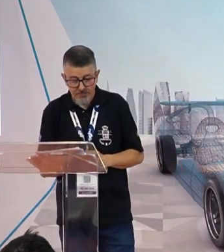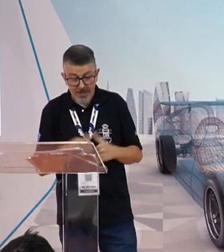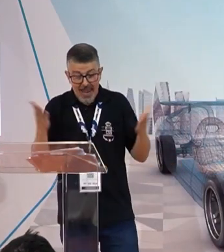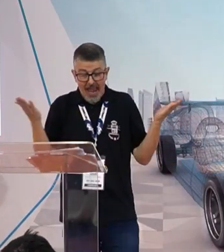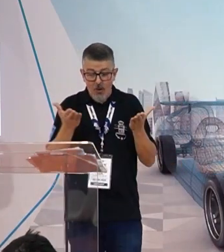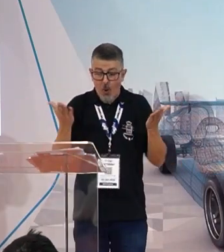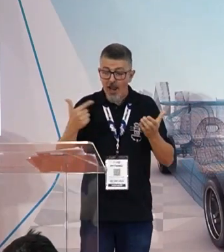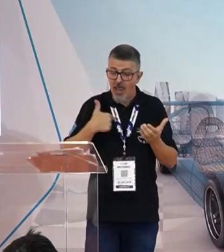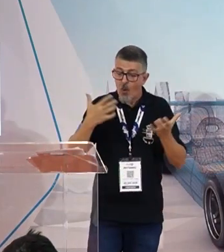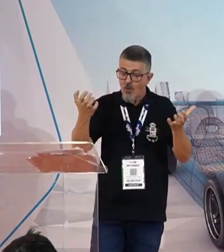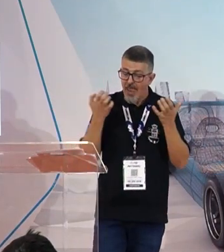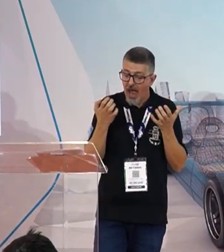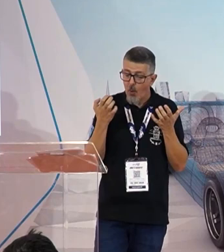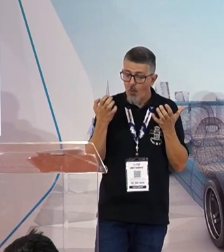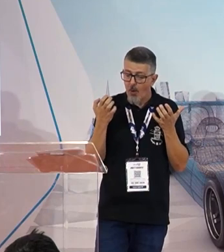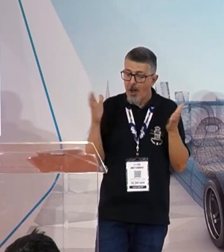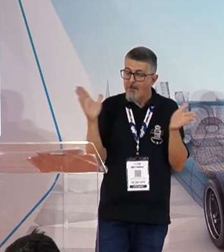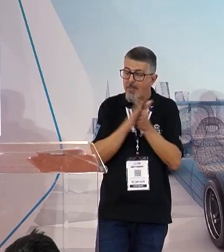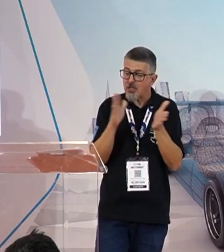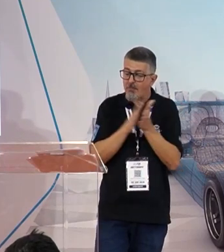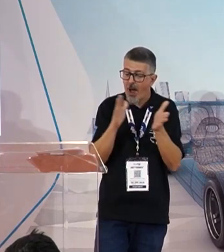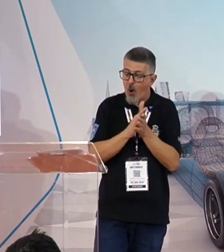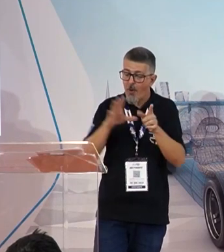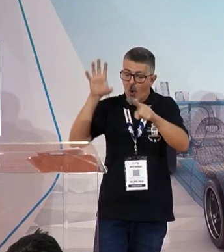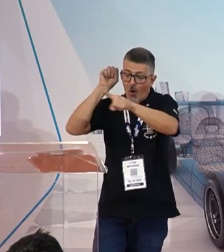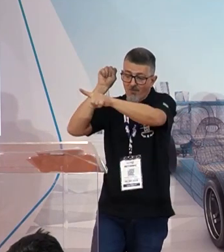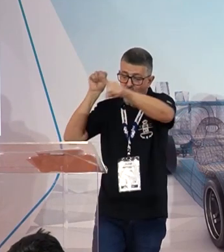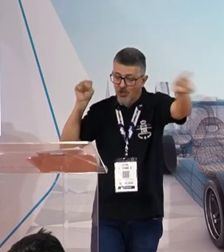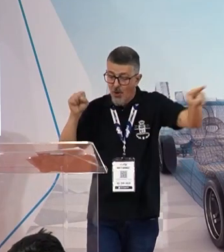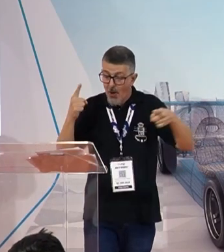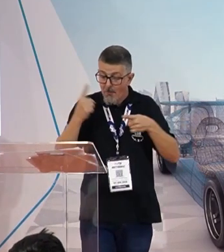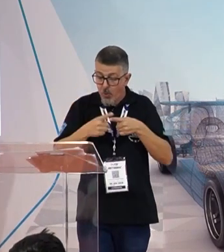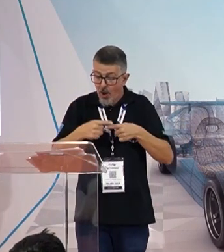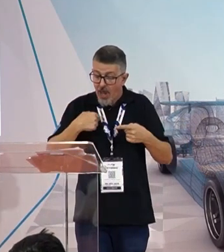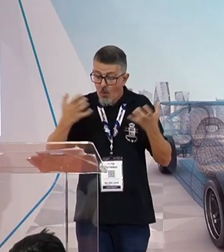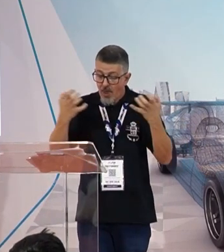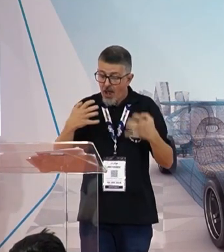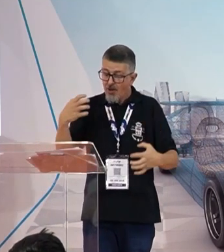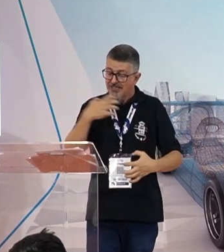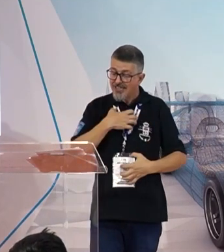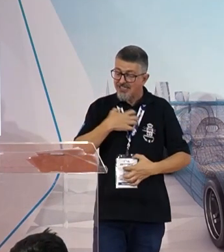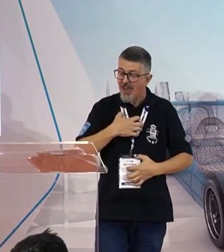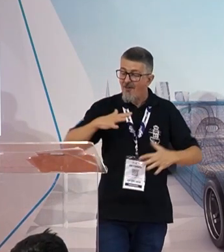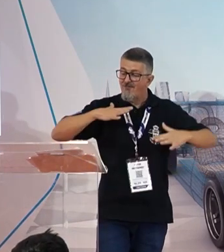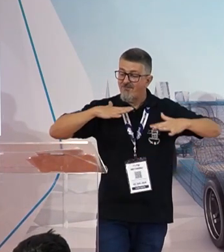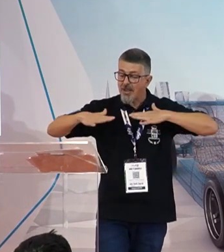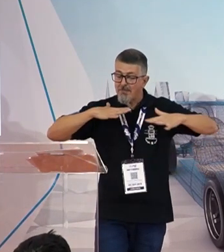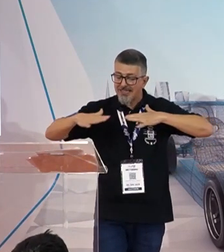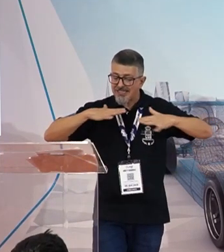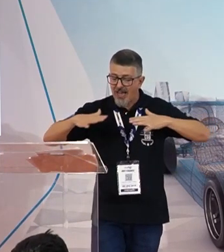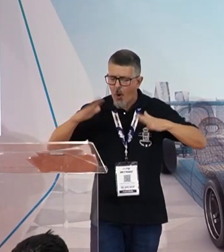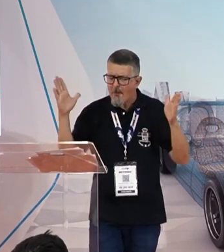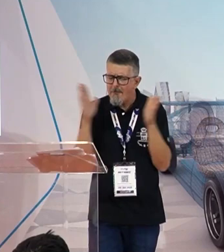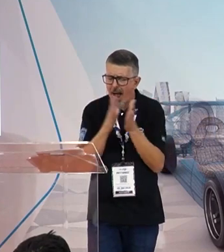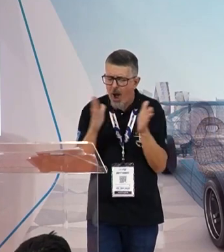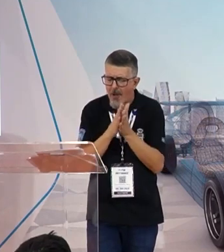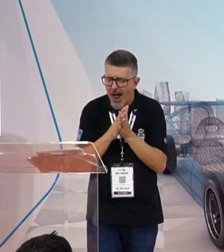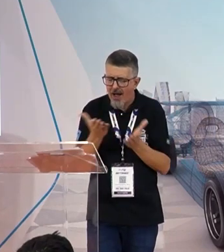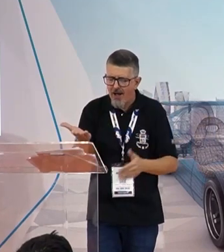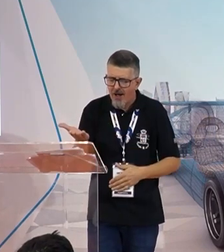respeito agora eu eu queria a palma de vocês mas eu não quero a palma de surdo eu quero a